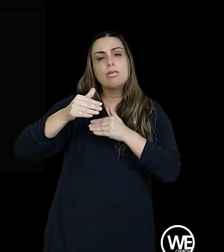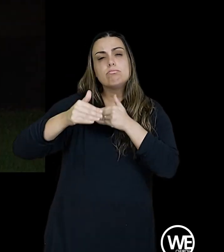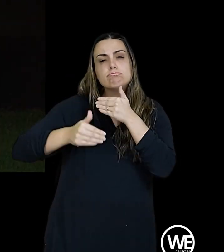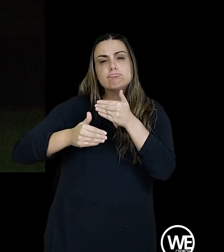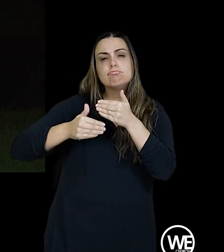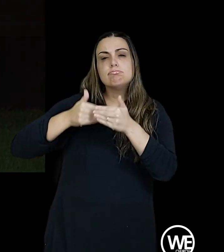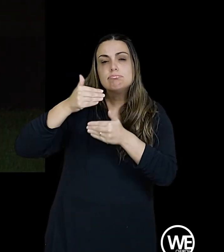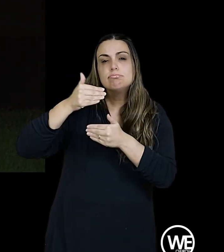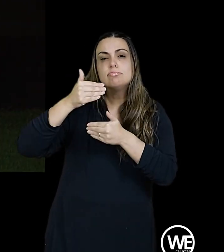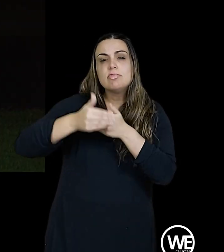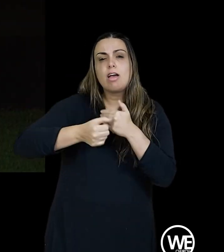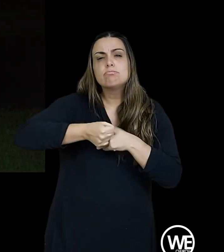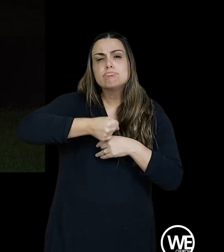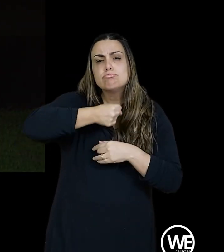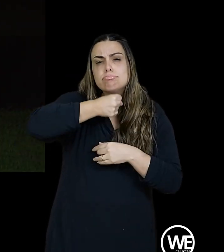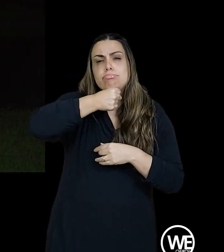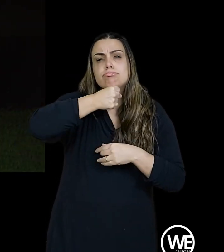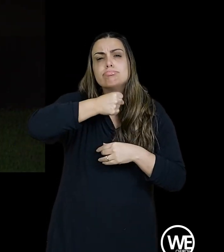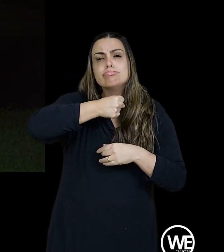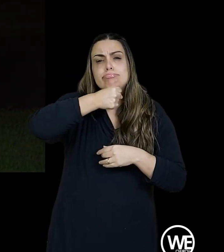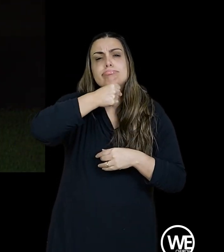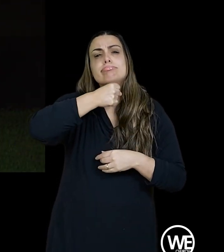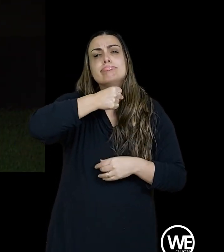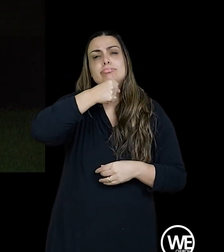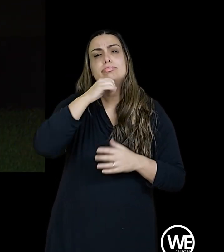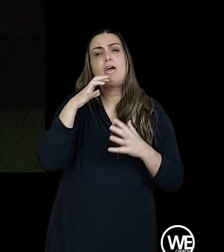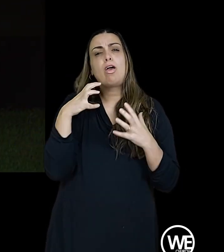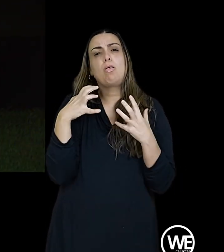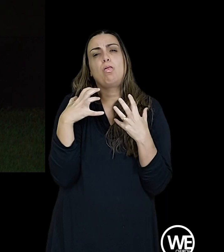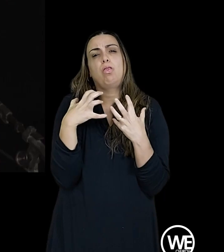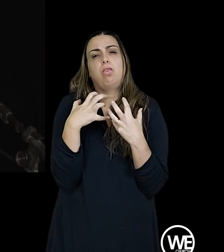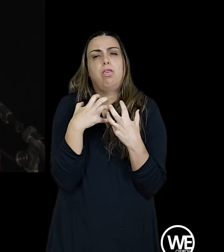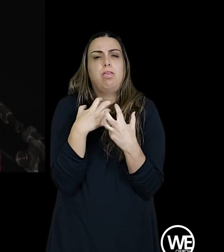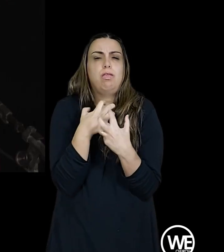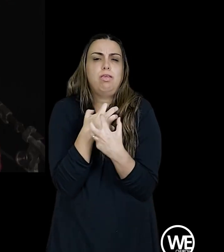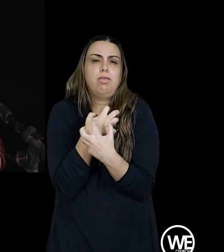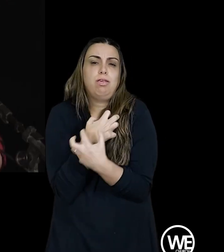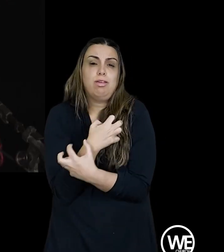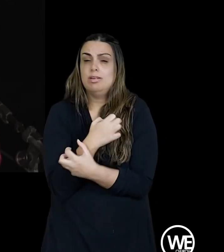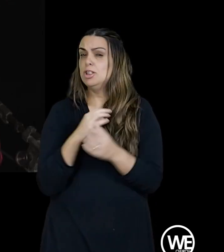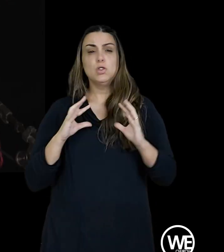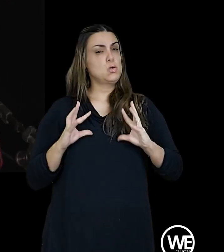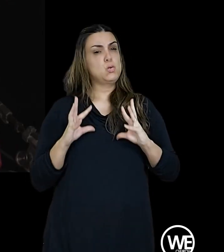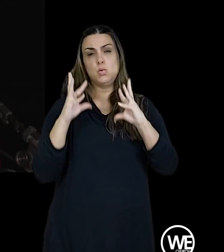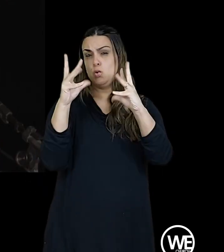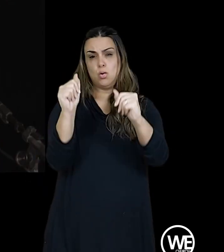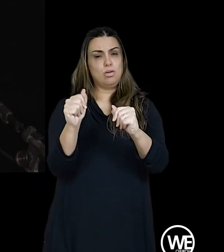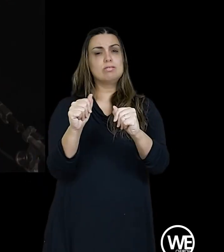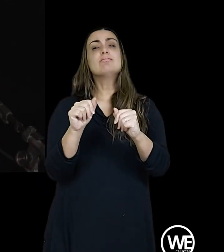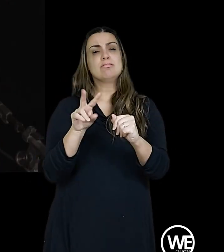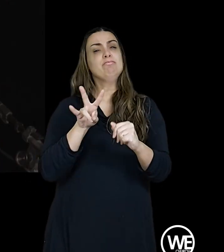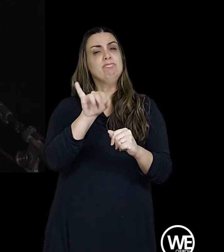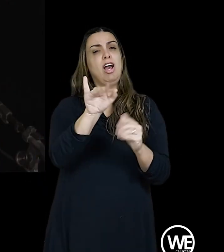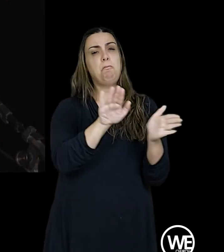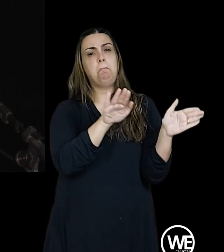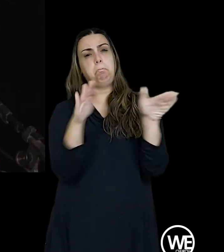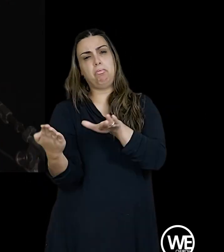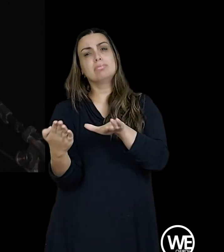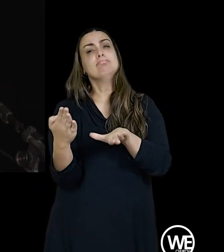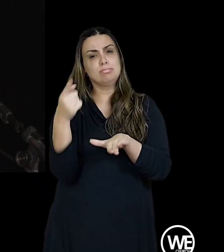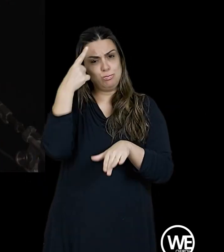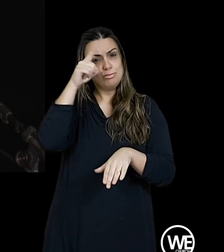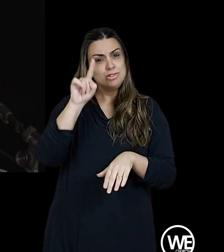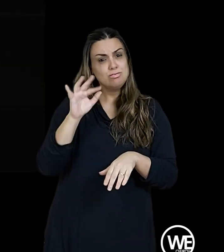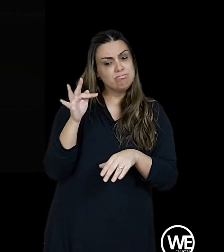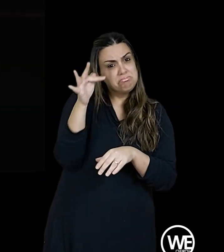gradativamente. Essa é uma verdade da nossa mortalidade. Todos nós vamos partir um dia.